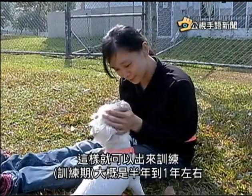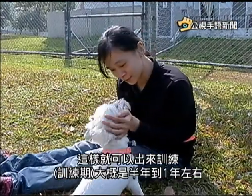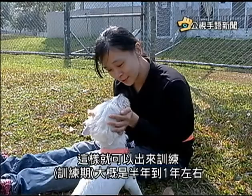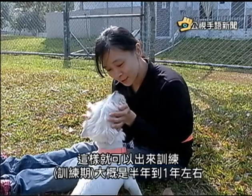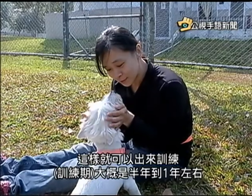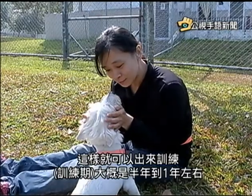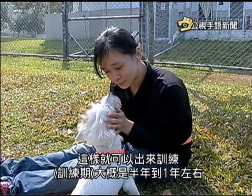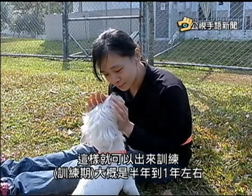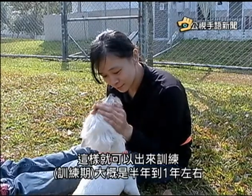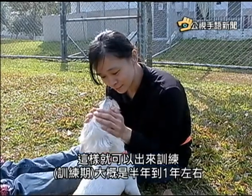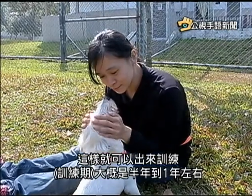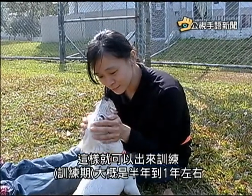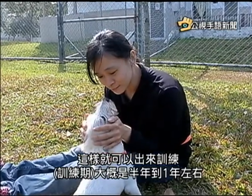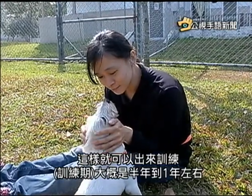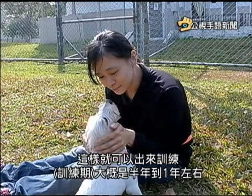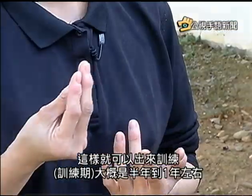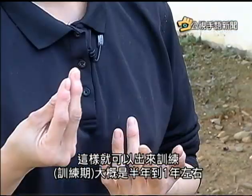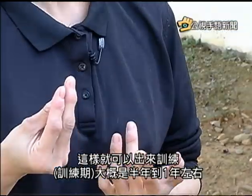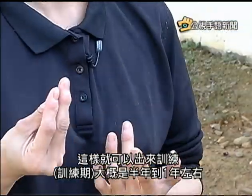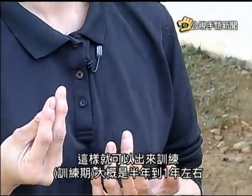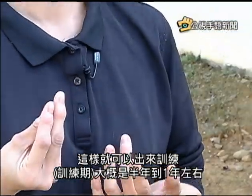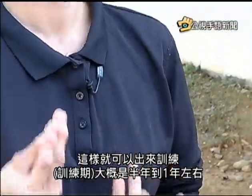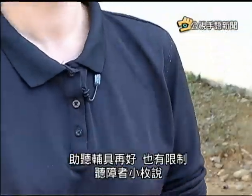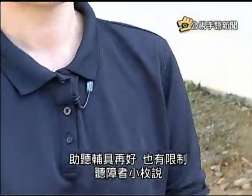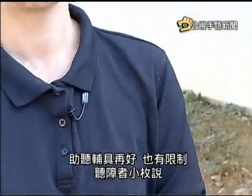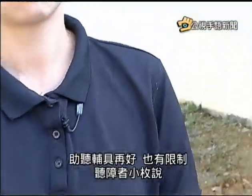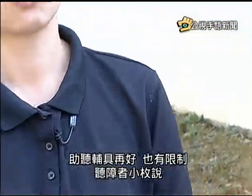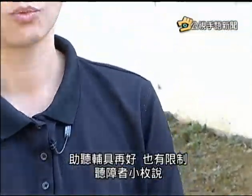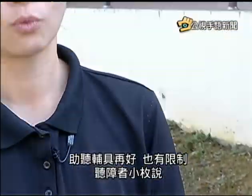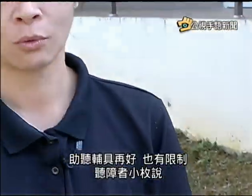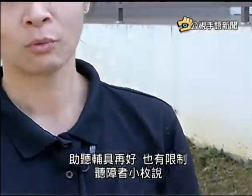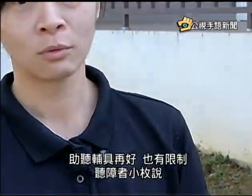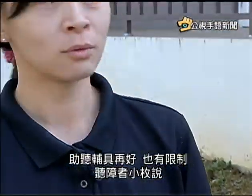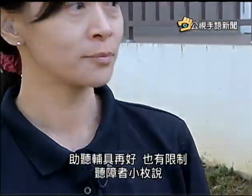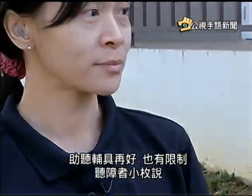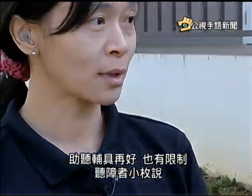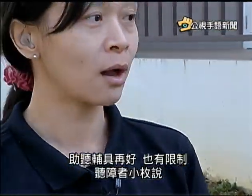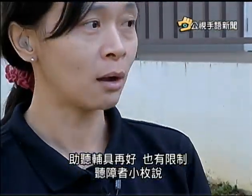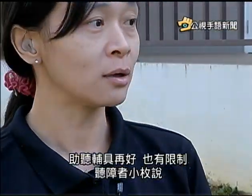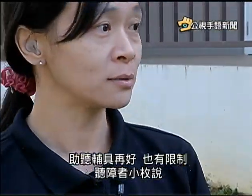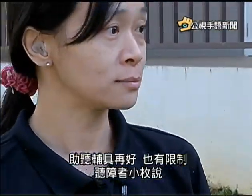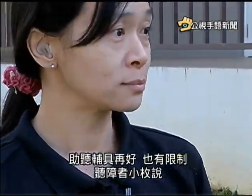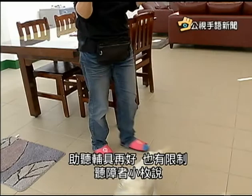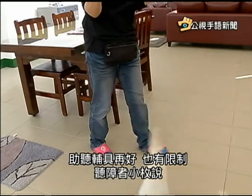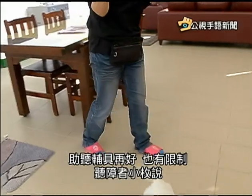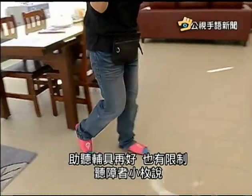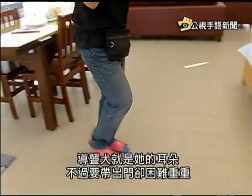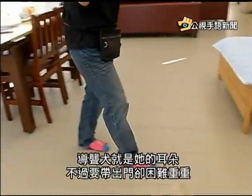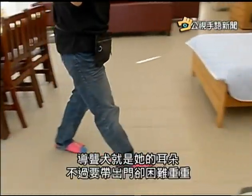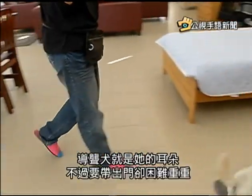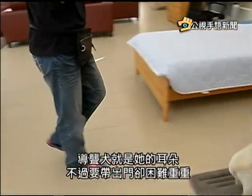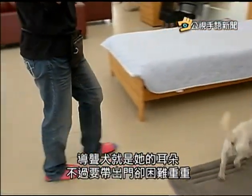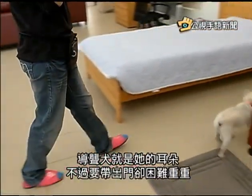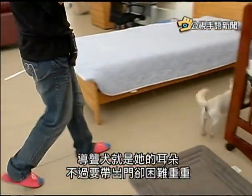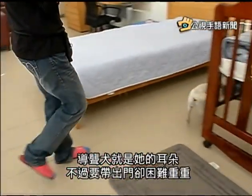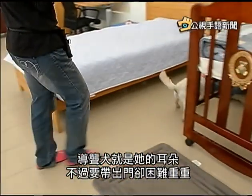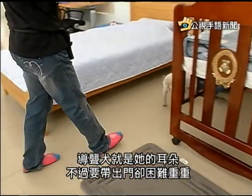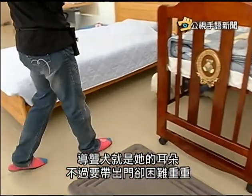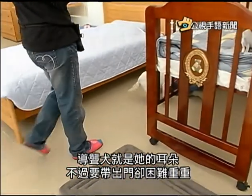是半年到一年左右。 助听辅具再好也有限制。听障者小梅说，导盲犬就是她的耳朵，不过